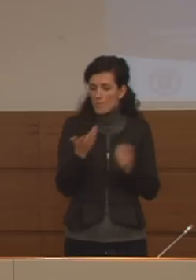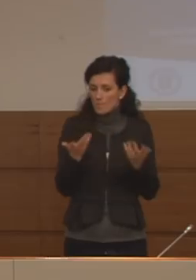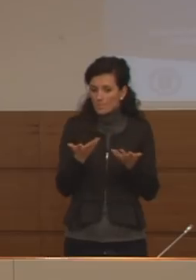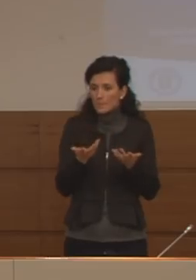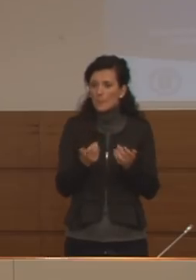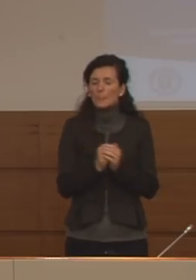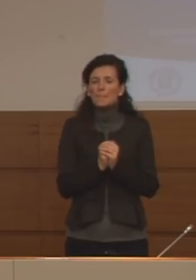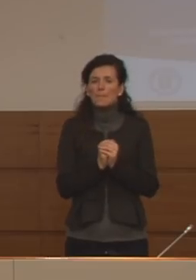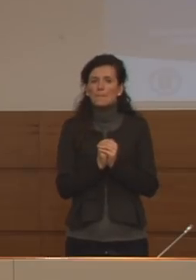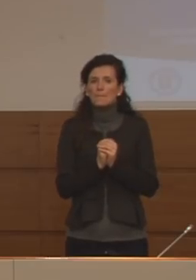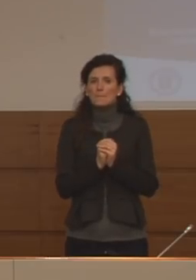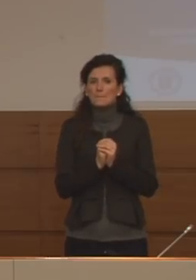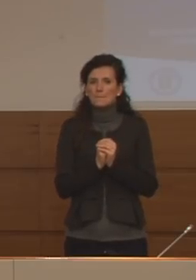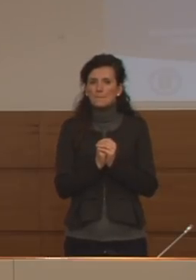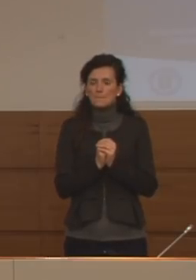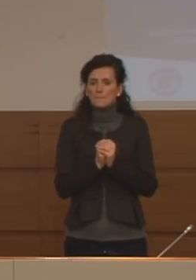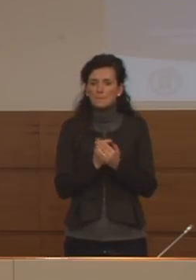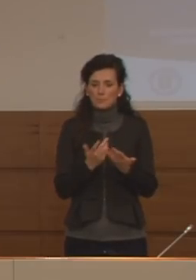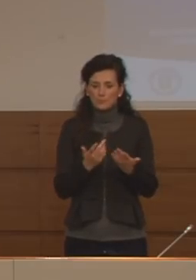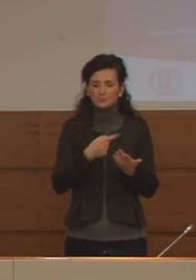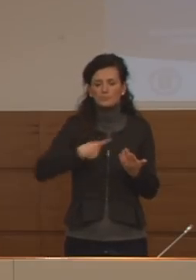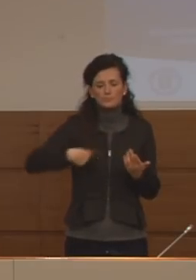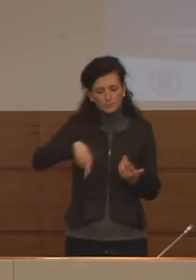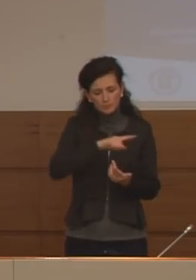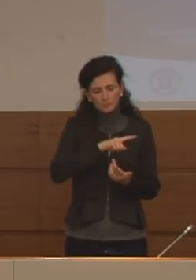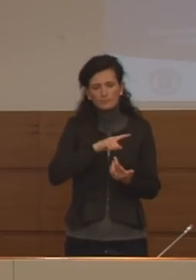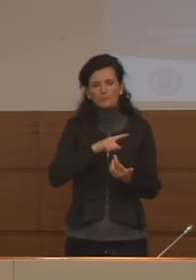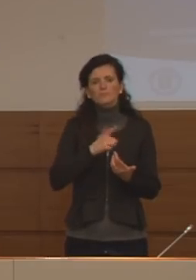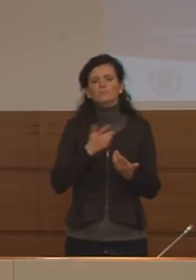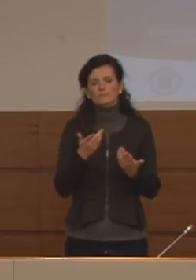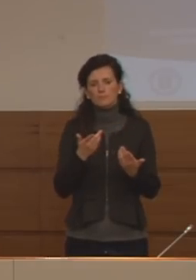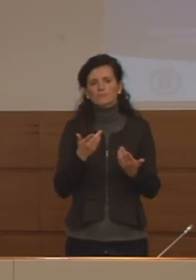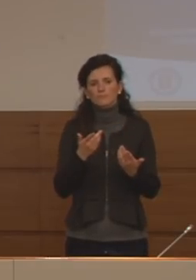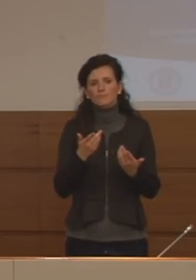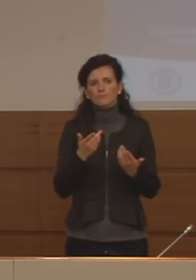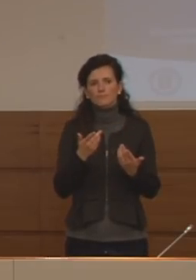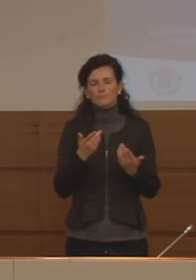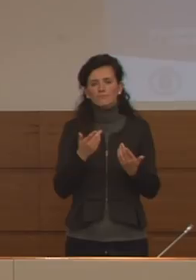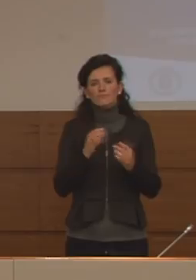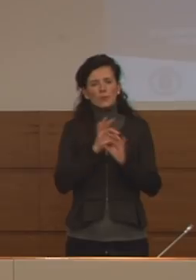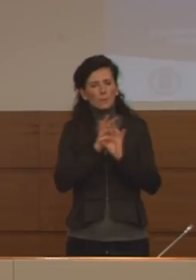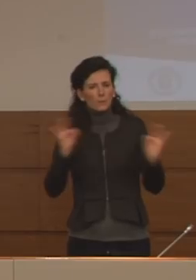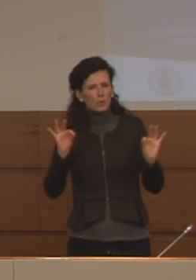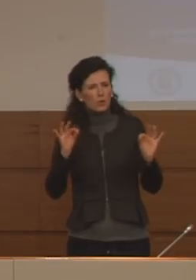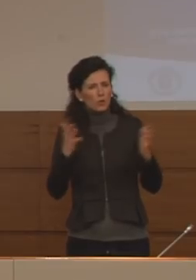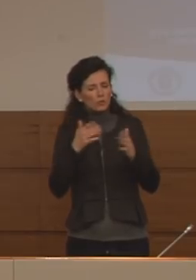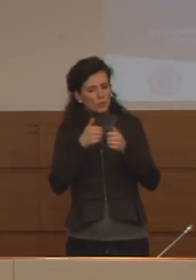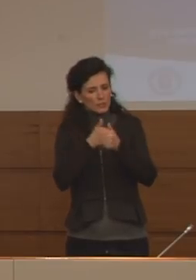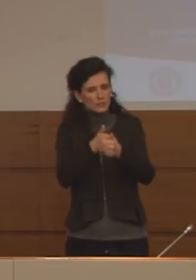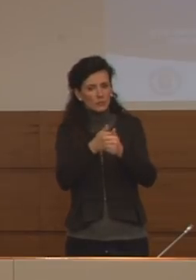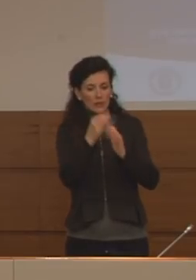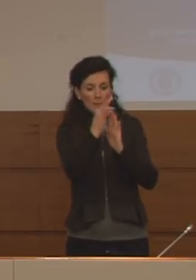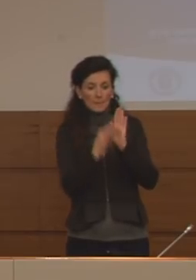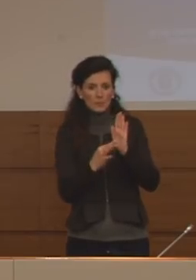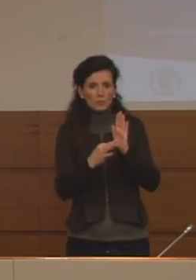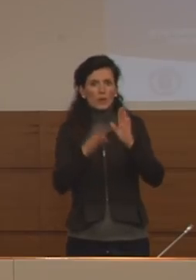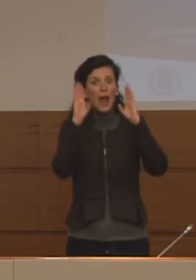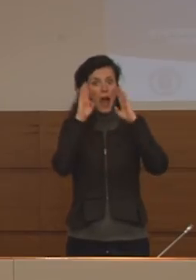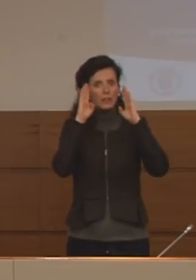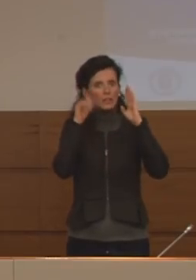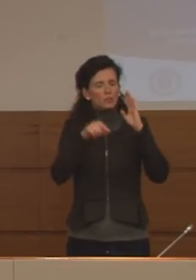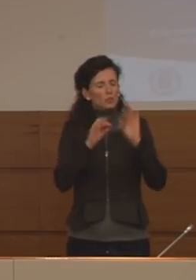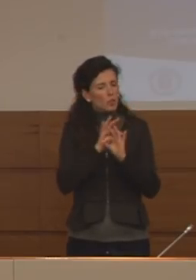che dobbiamo mantenere alte quelle che sono le misure le attenzioni